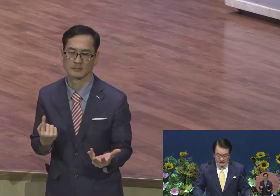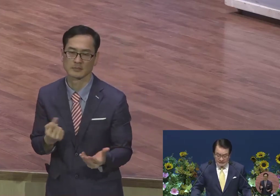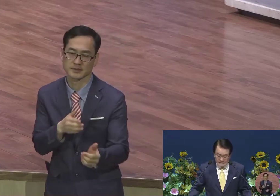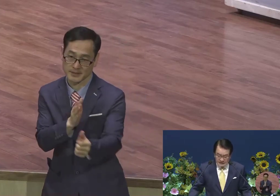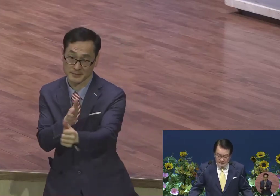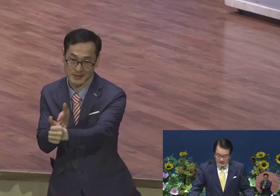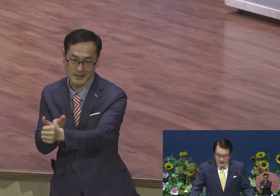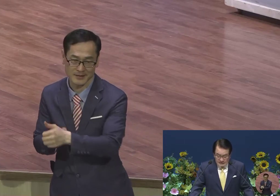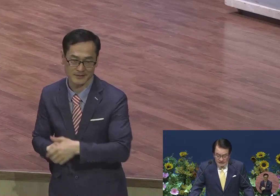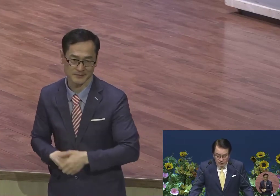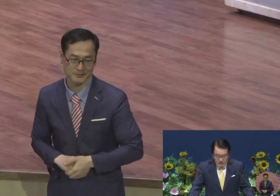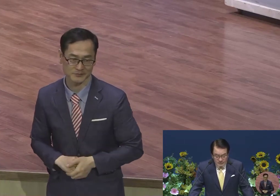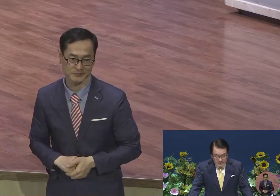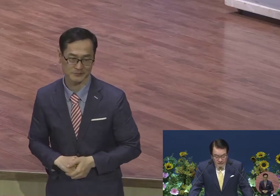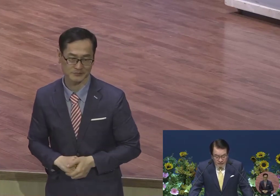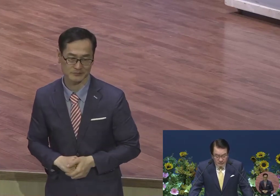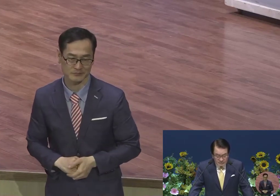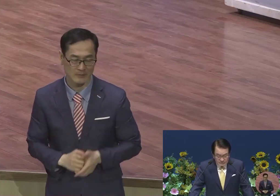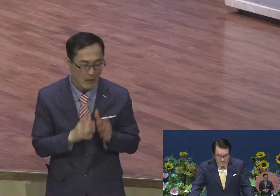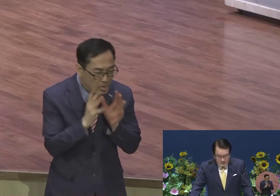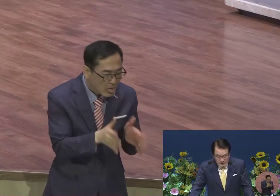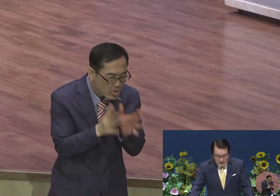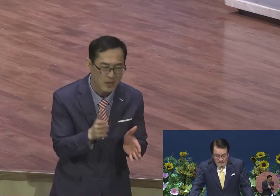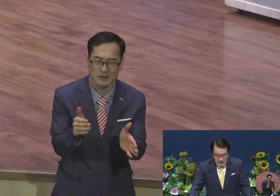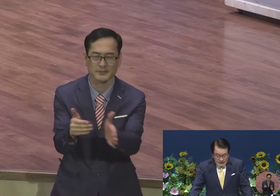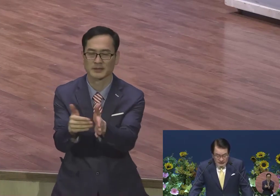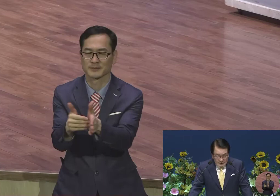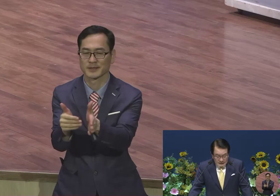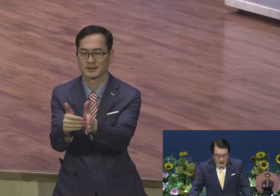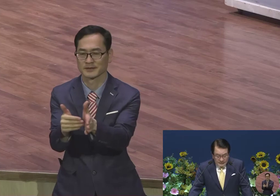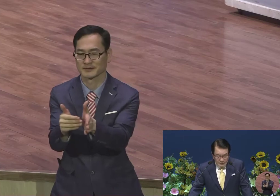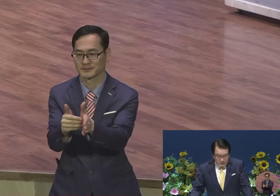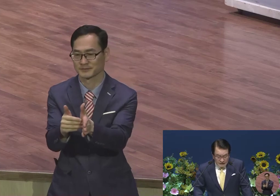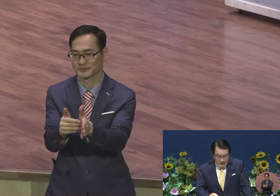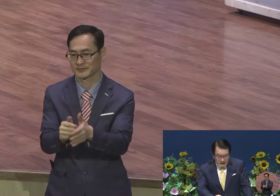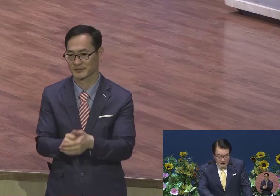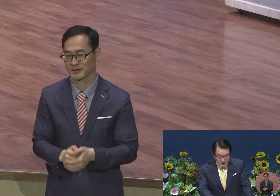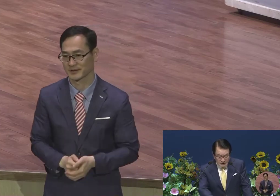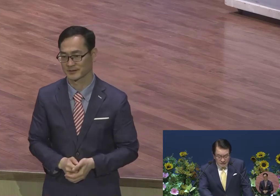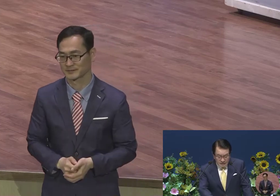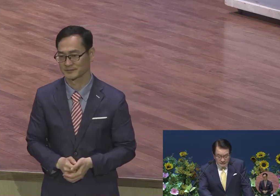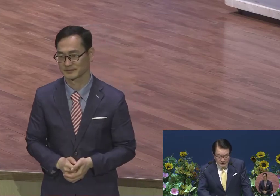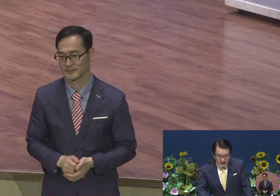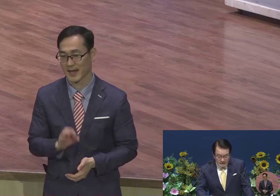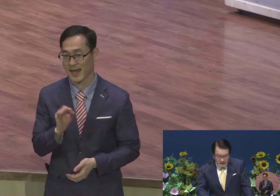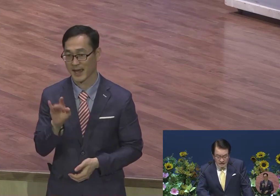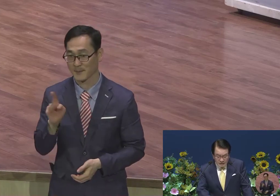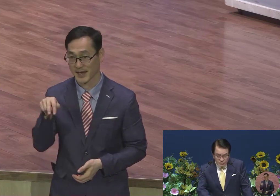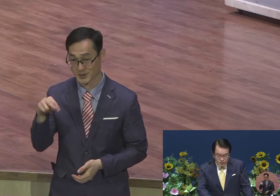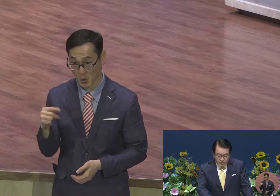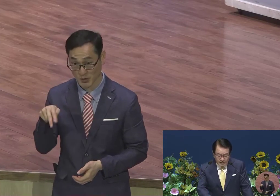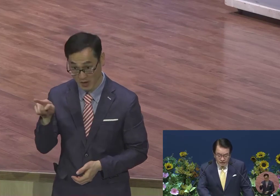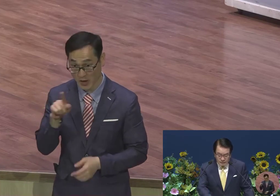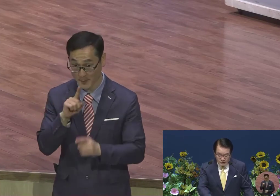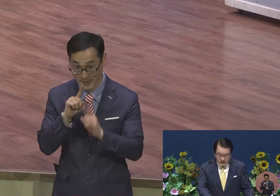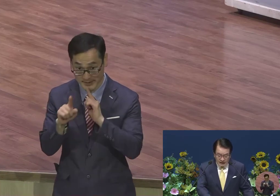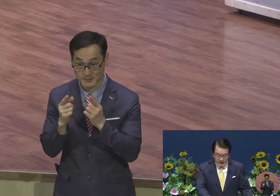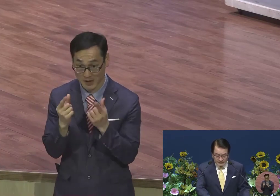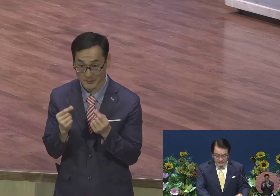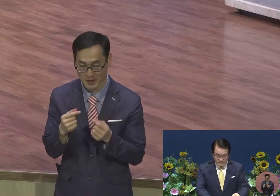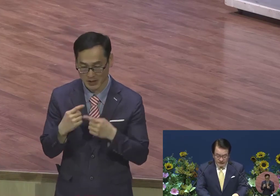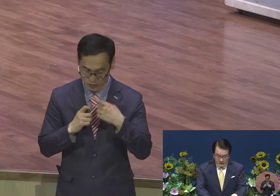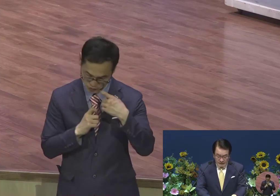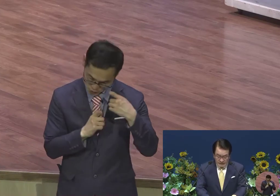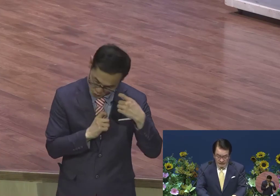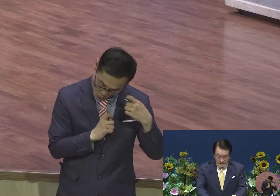이제는 속지 마시고 에베소 사장 22절 24절에 너희는 유혹의 욕심을